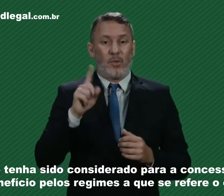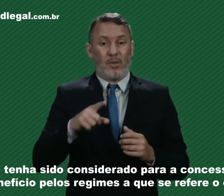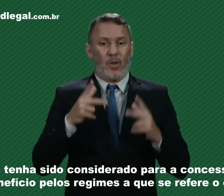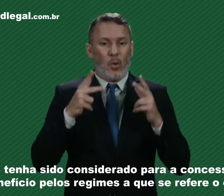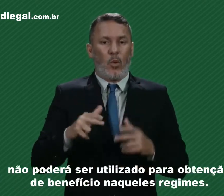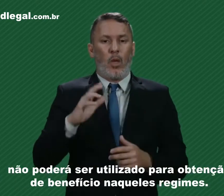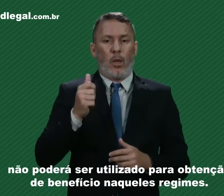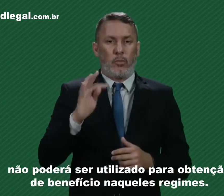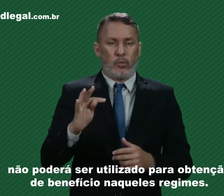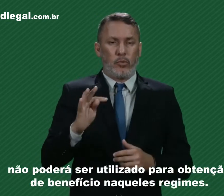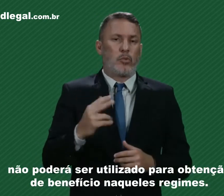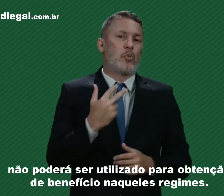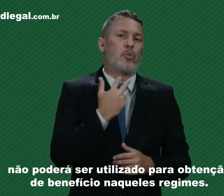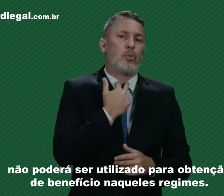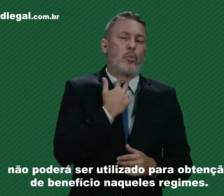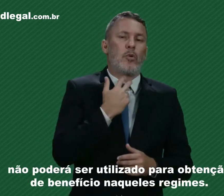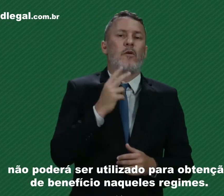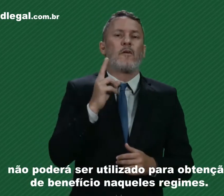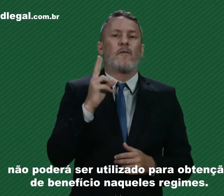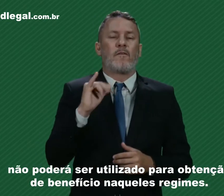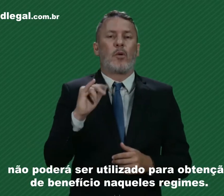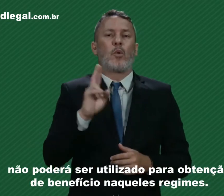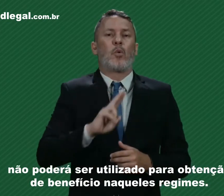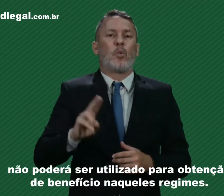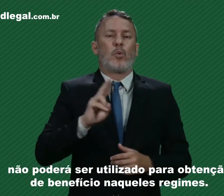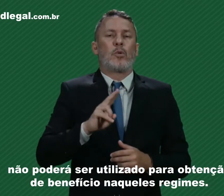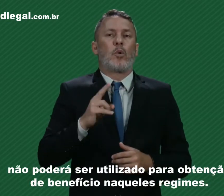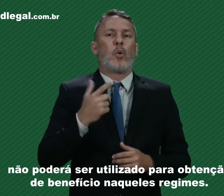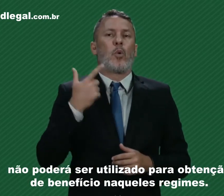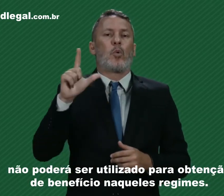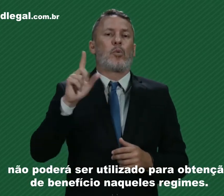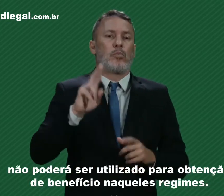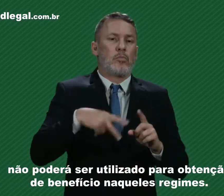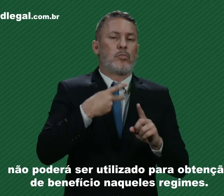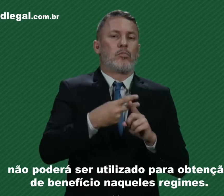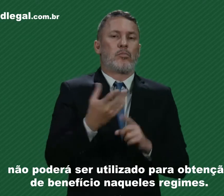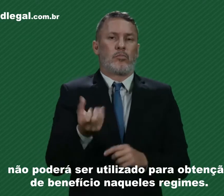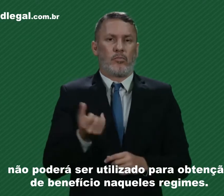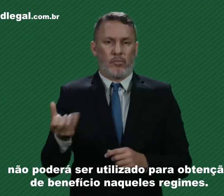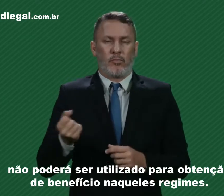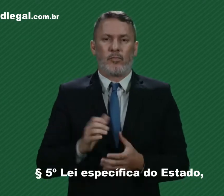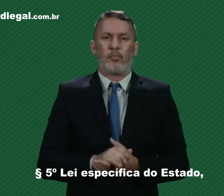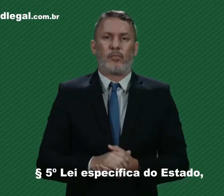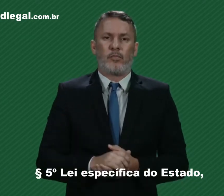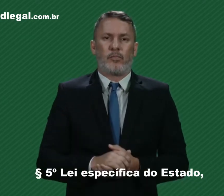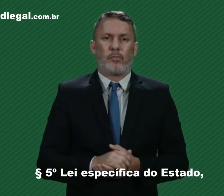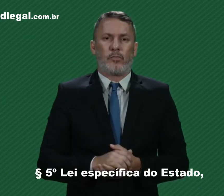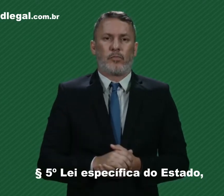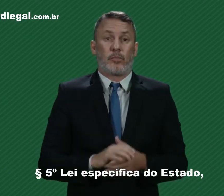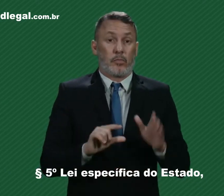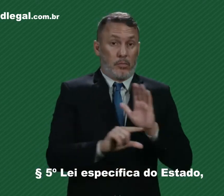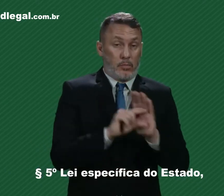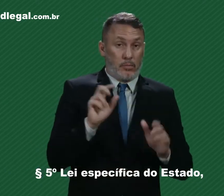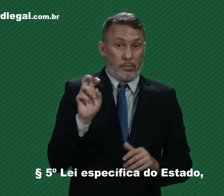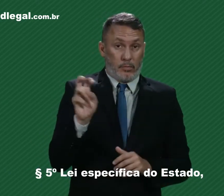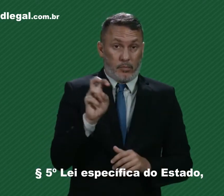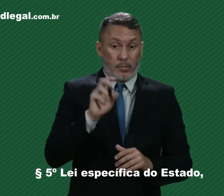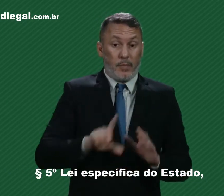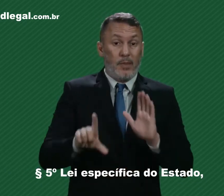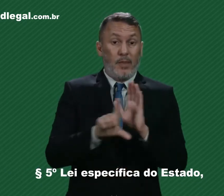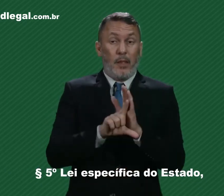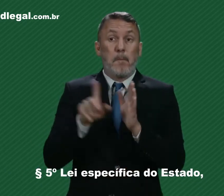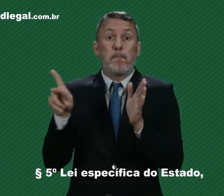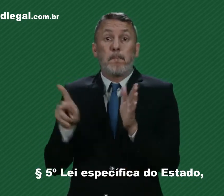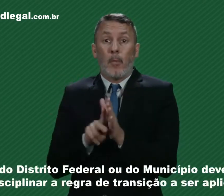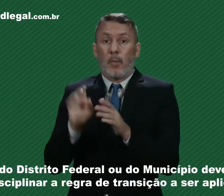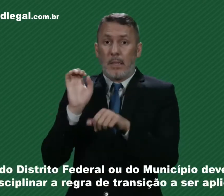refere o caput, não poderá ser utilizado para a obtenção de benefício naqueles regimes. Parágrafo 5º. Lei